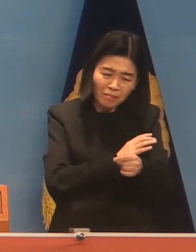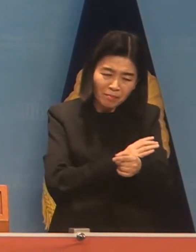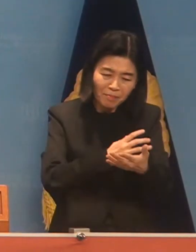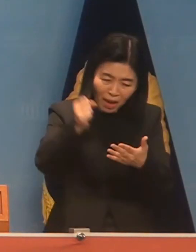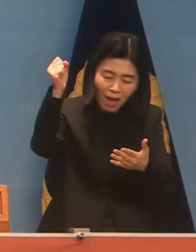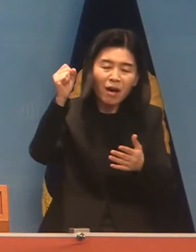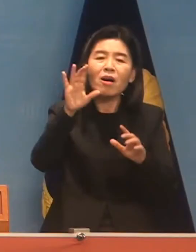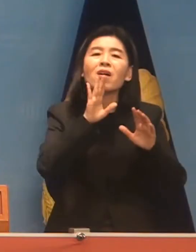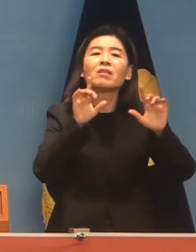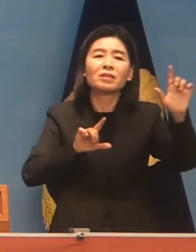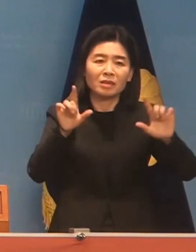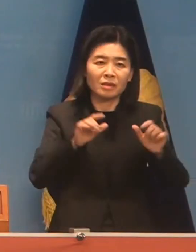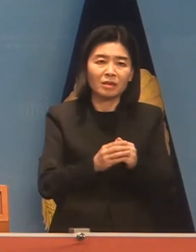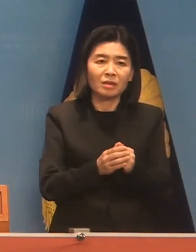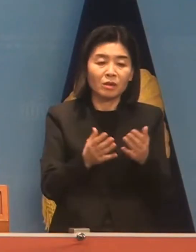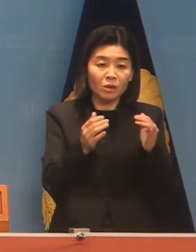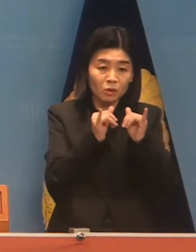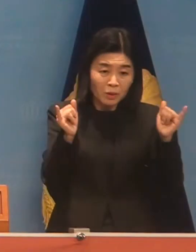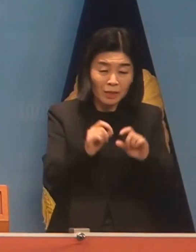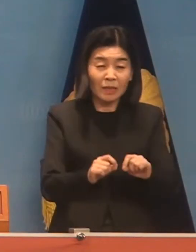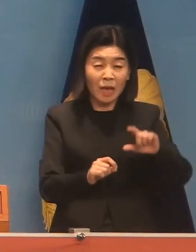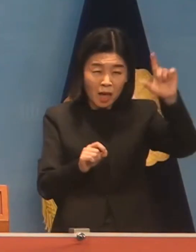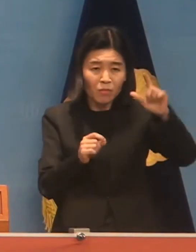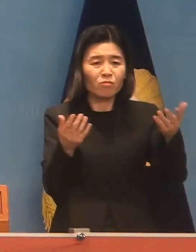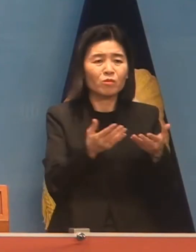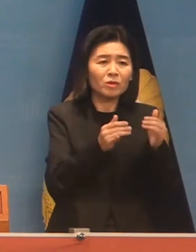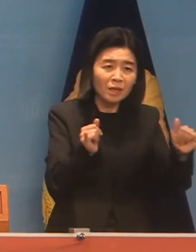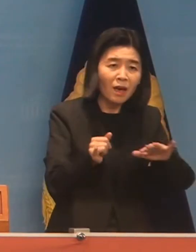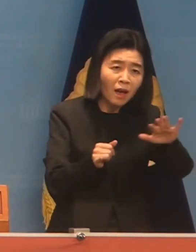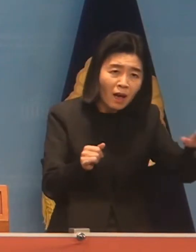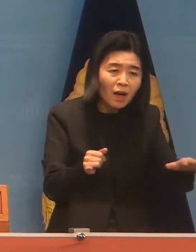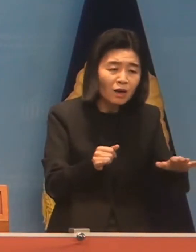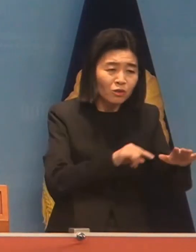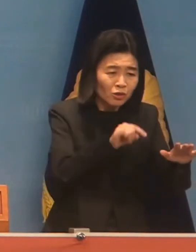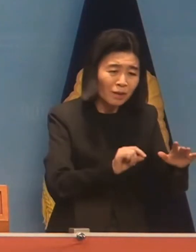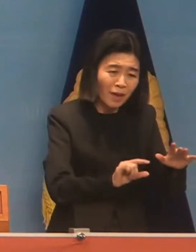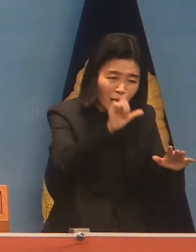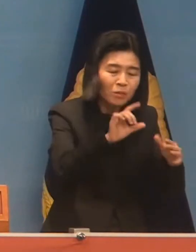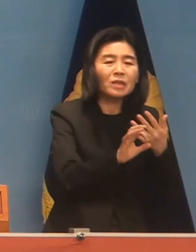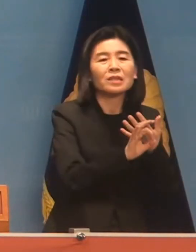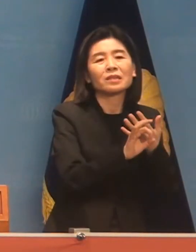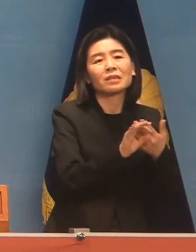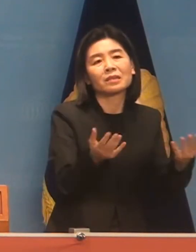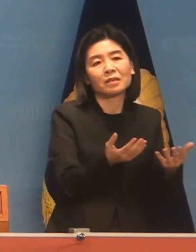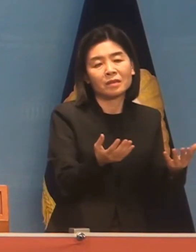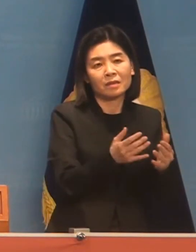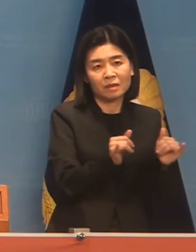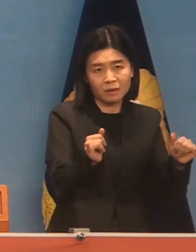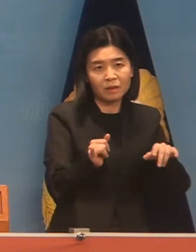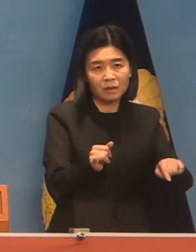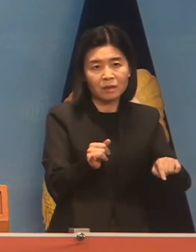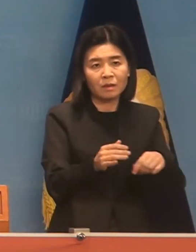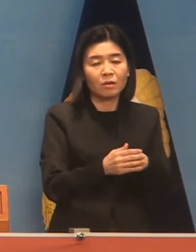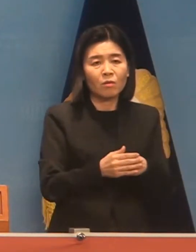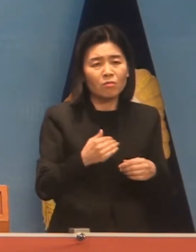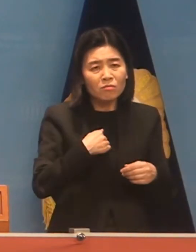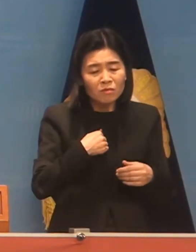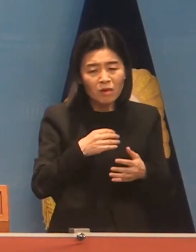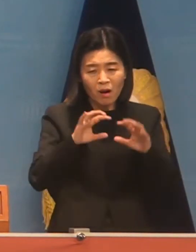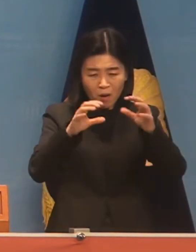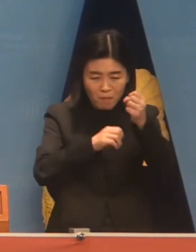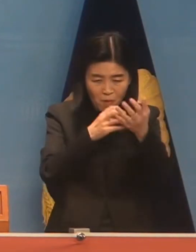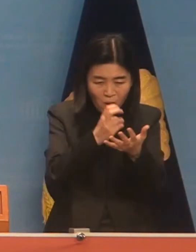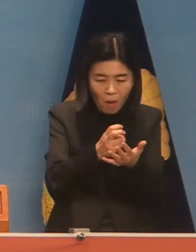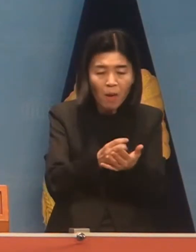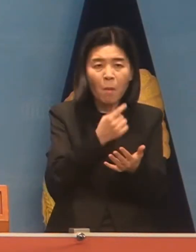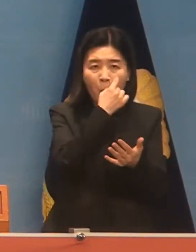절대 다수는 노동자이고 그 중에 절대 다수는 비정규직 하청 노동자입니다. 우리가 언제까지 헌법이